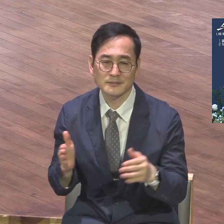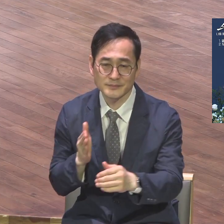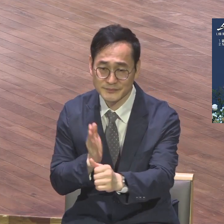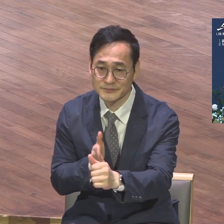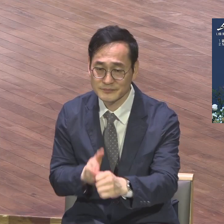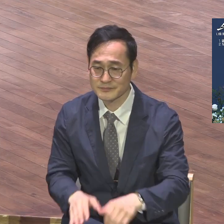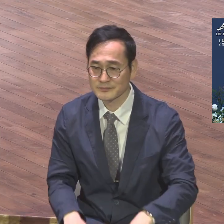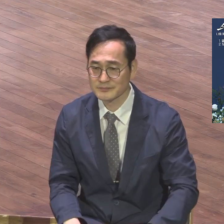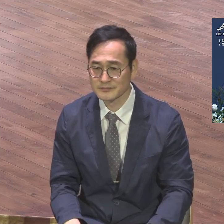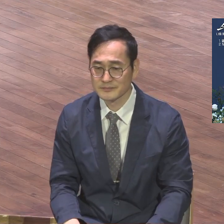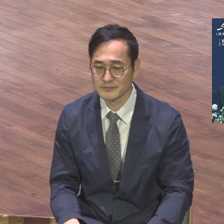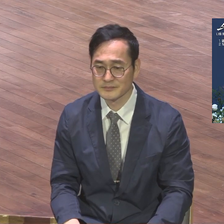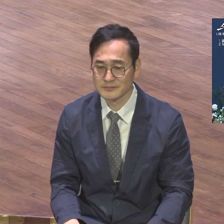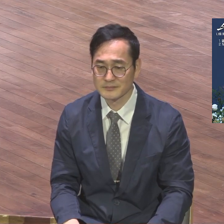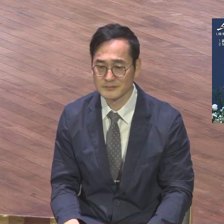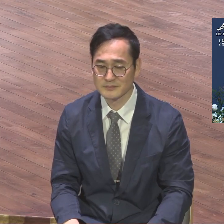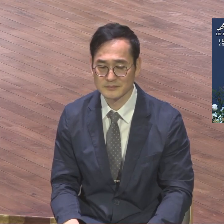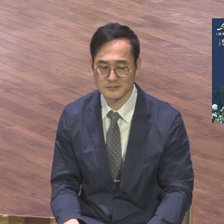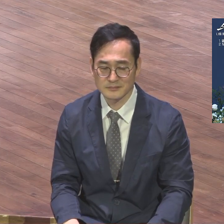시험 들었다. 아이고 내 속.